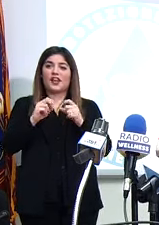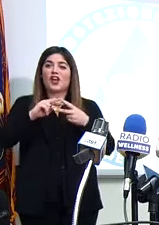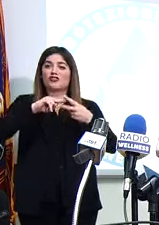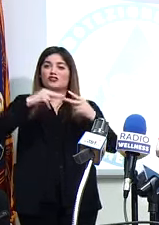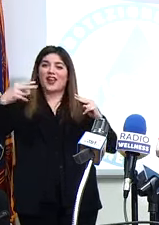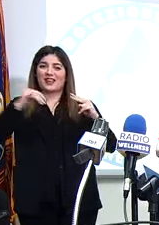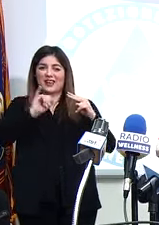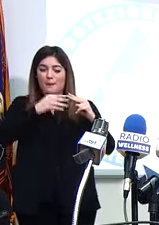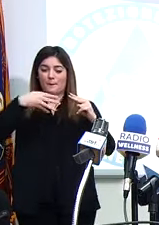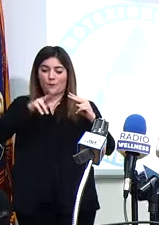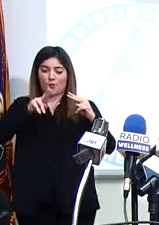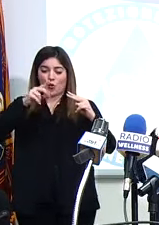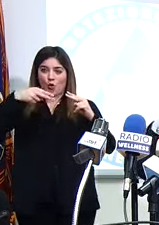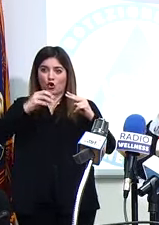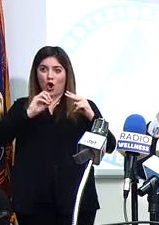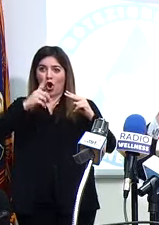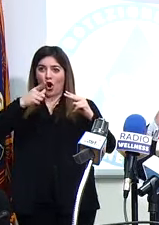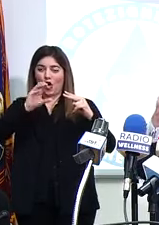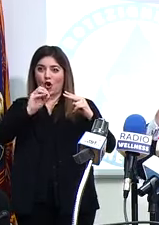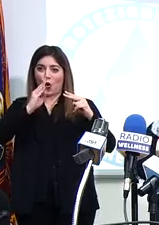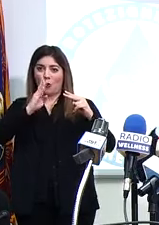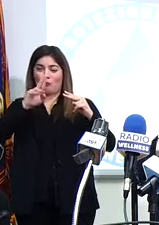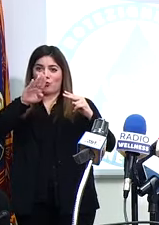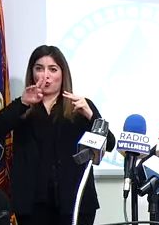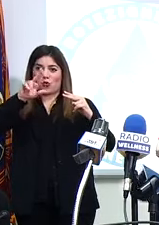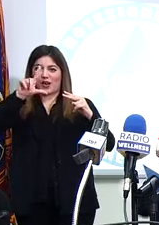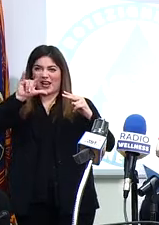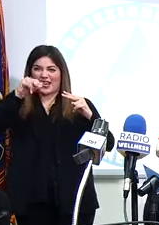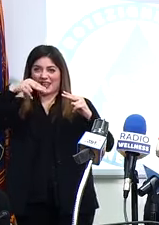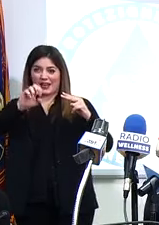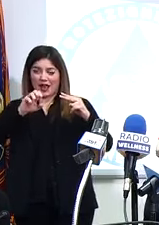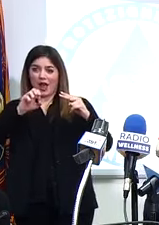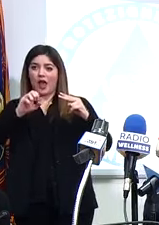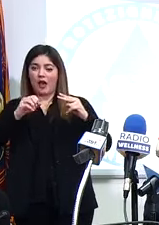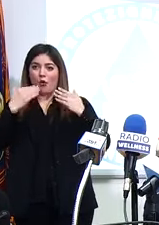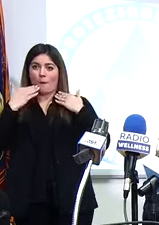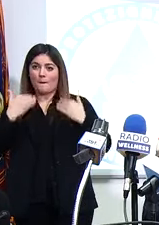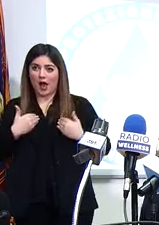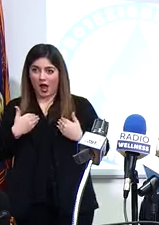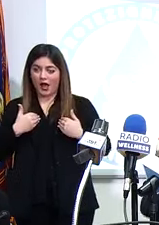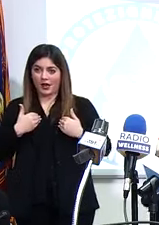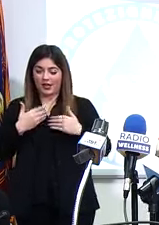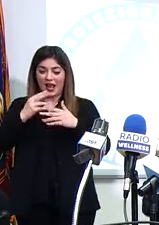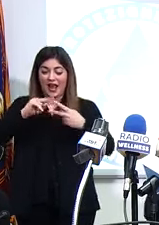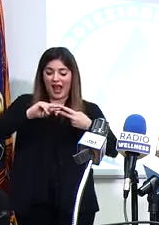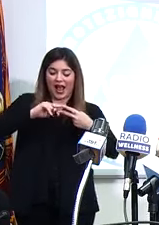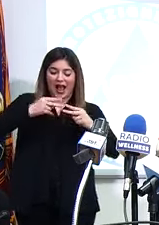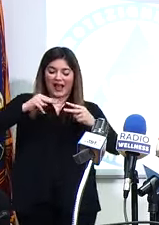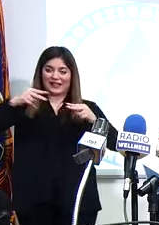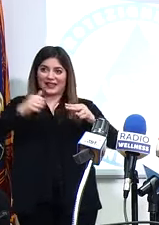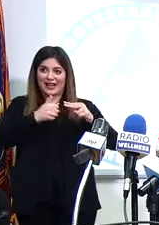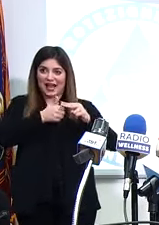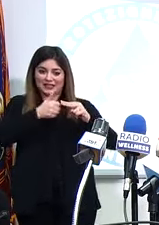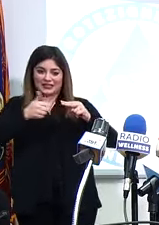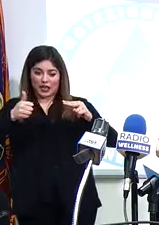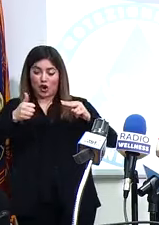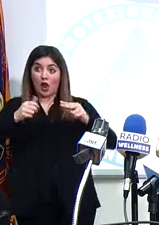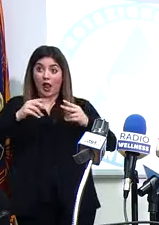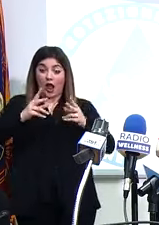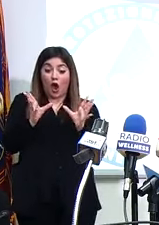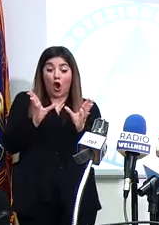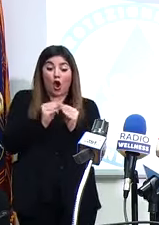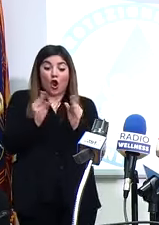immunoglobuline umane, porzione variabile, porzione costante, a singola catena, clonarli e farli esprimere, e poi